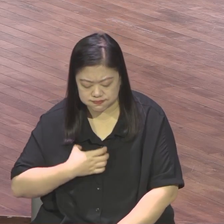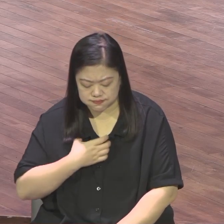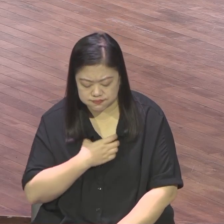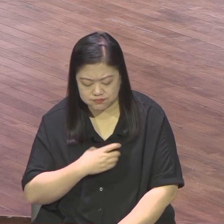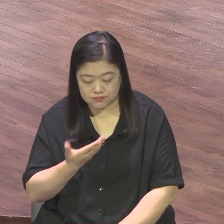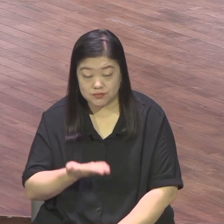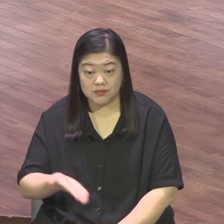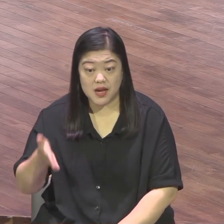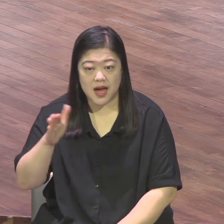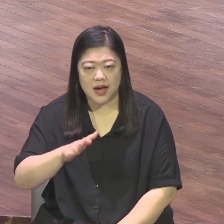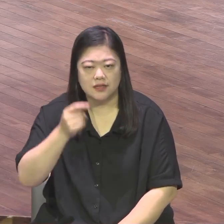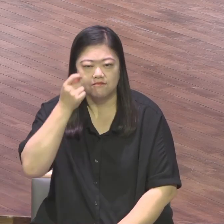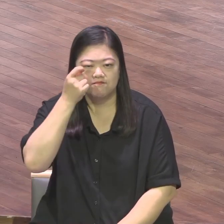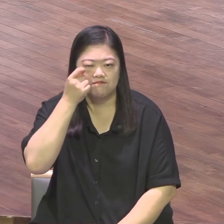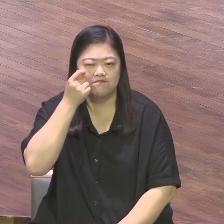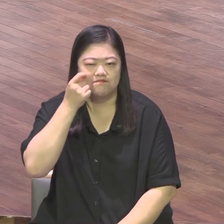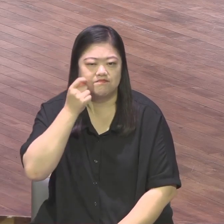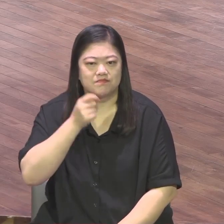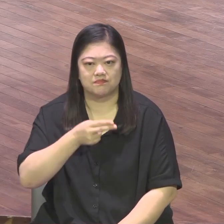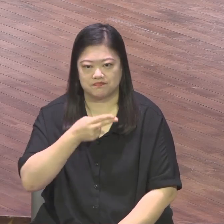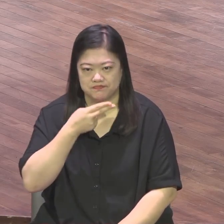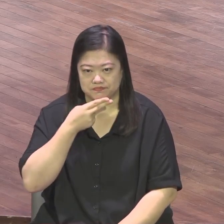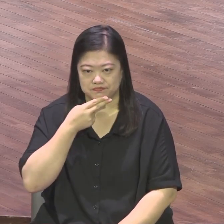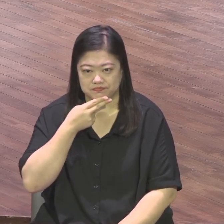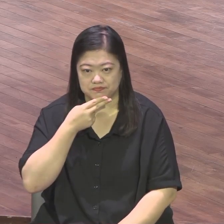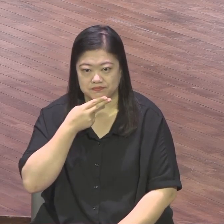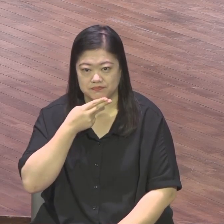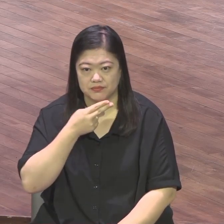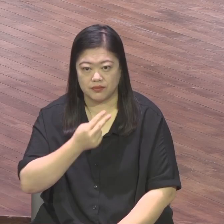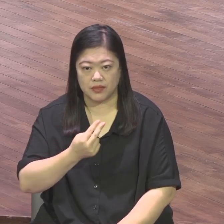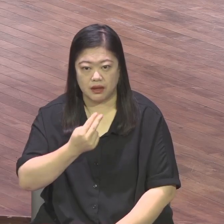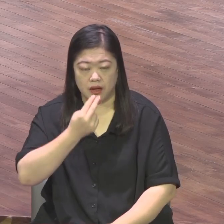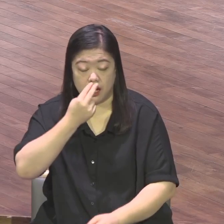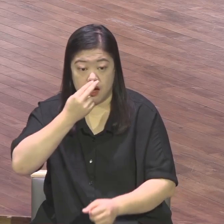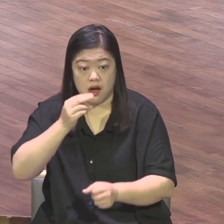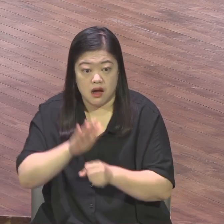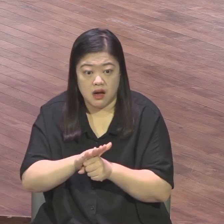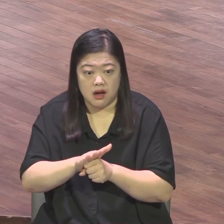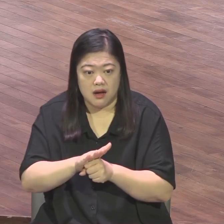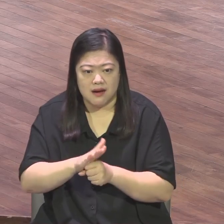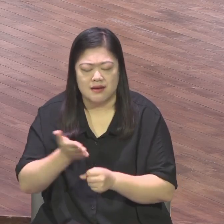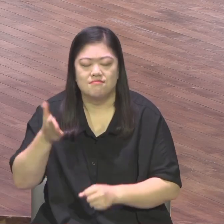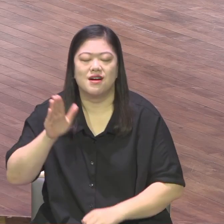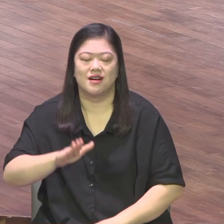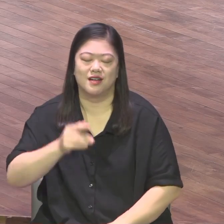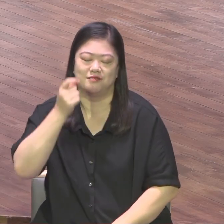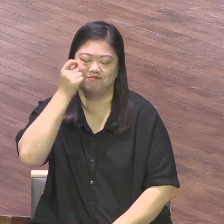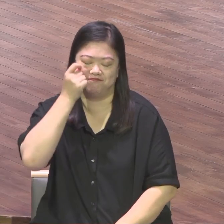성에서도 울지 않는 것 어둠에서 울지 않는 것